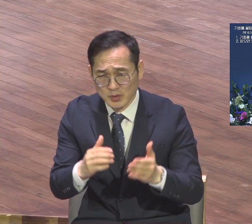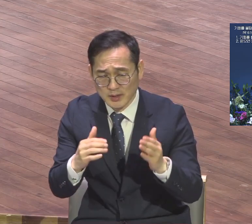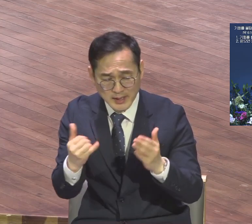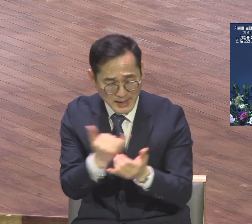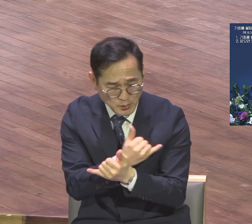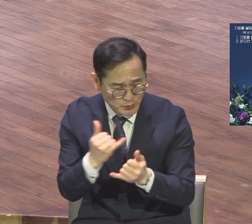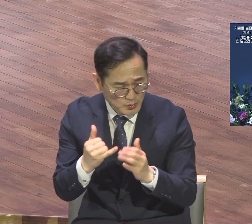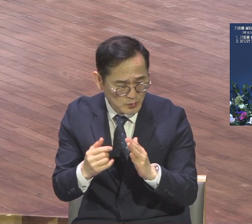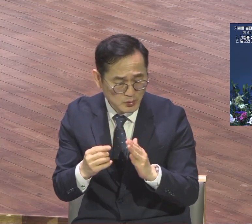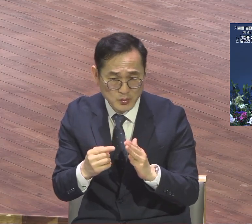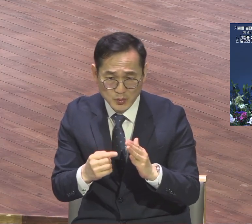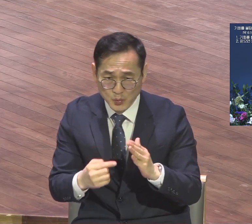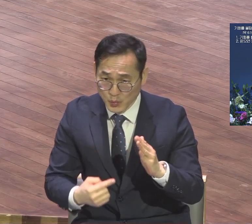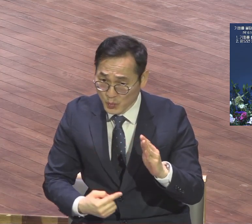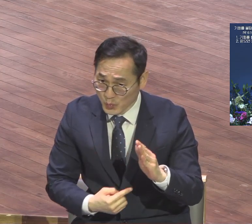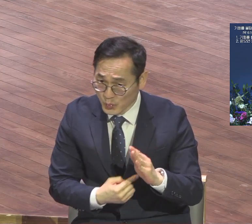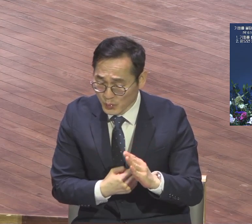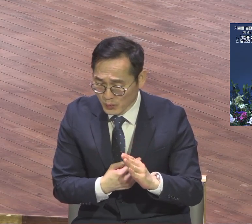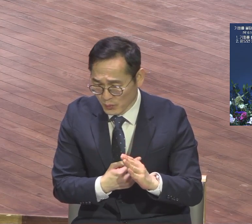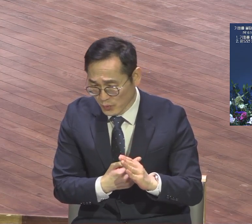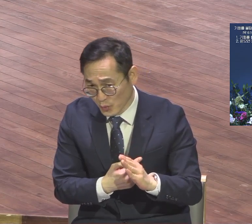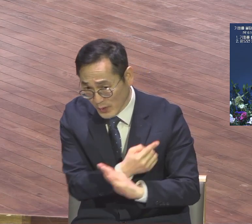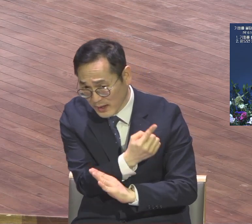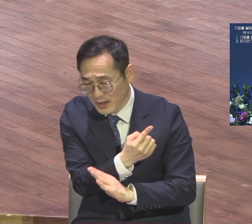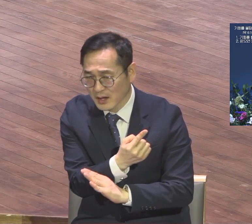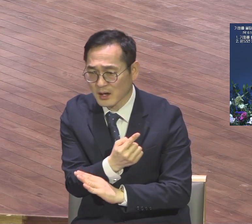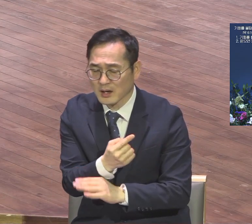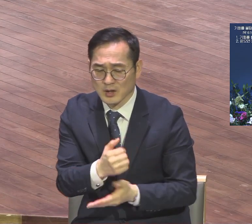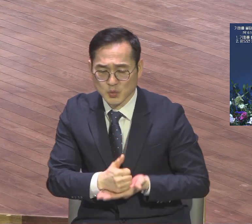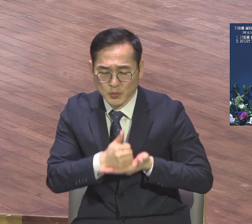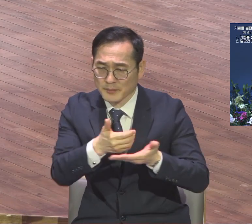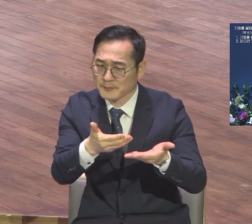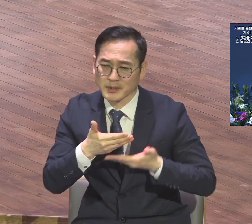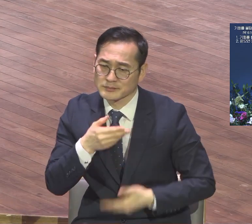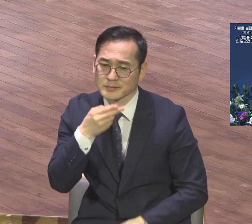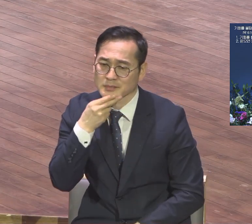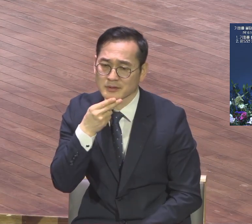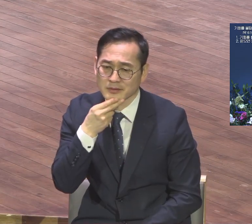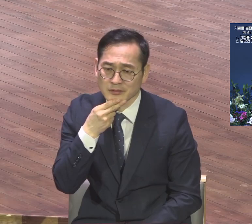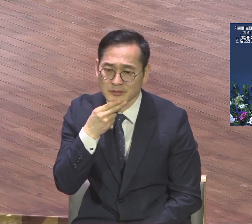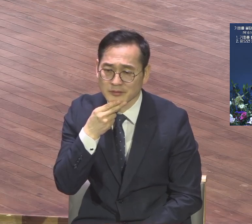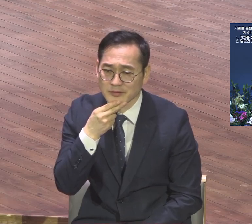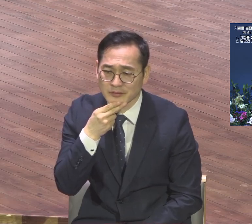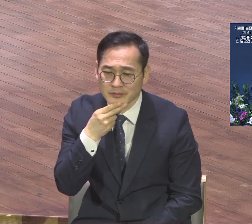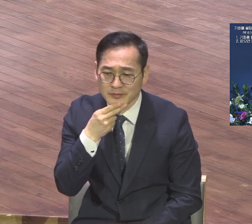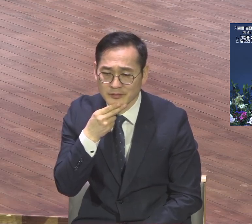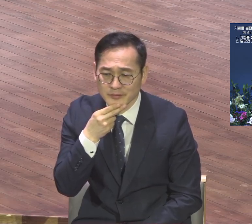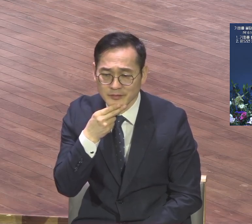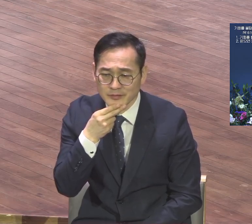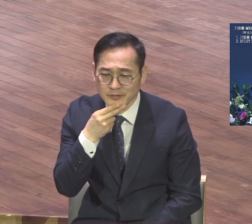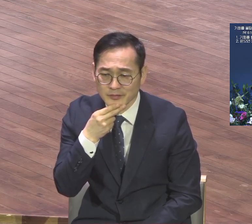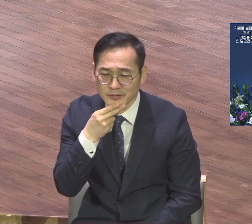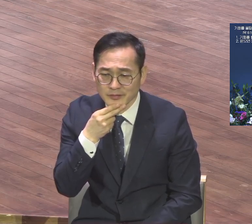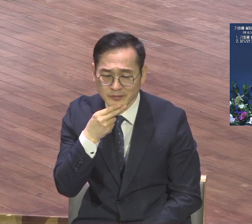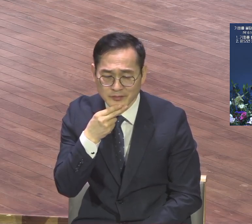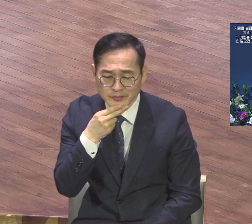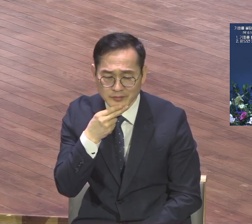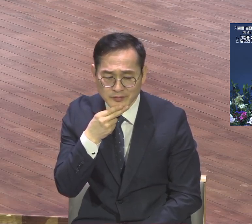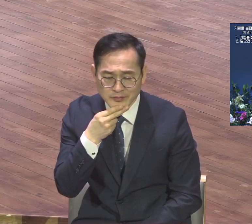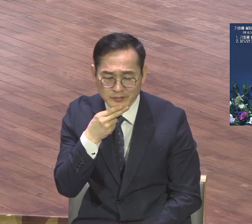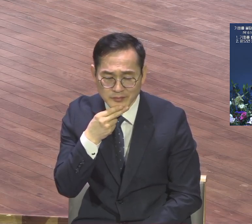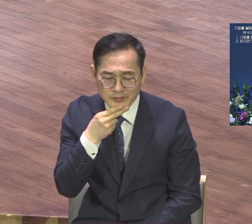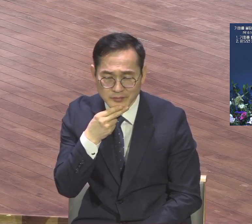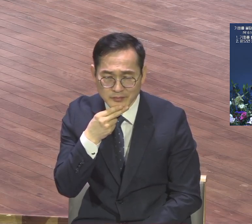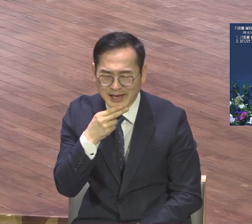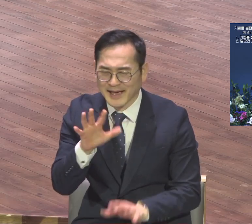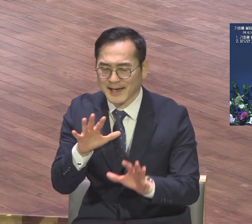얘기했어요. 존경 못 받는다고. 마가복음 3장 21절에 보면 예수님은 친족들로부터